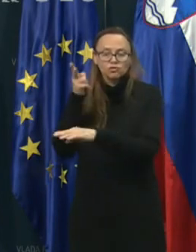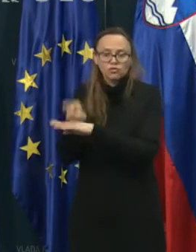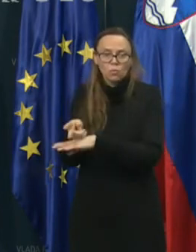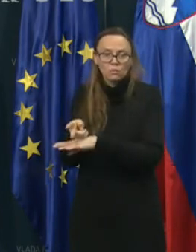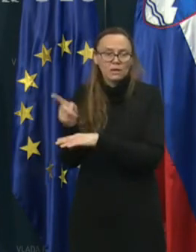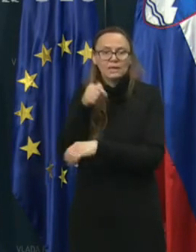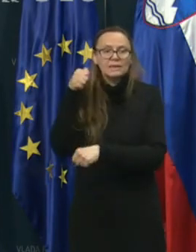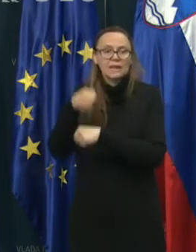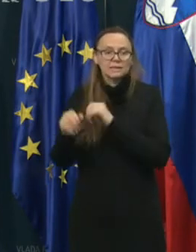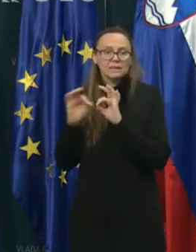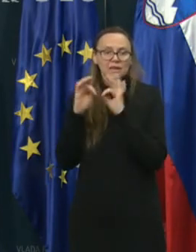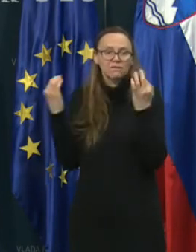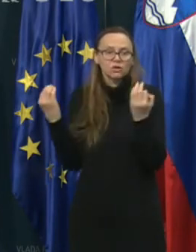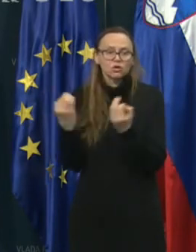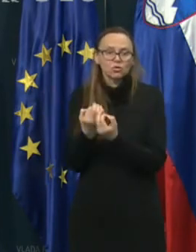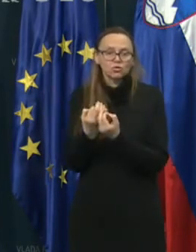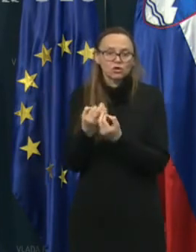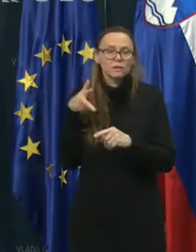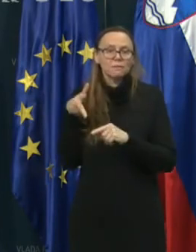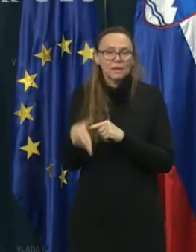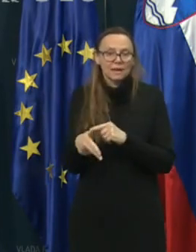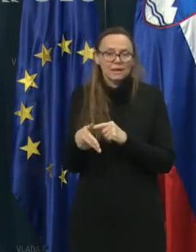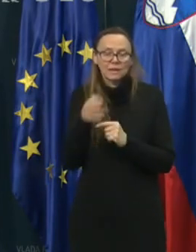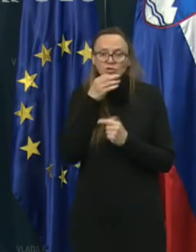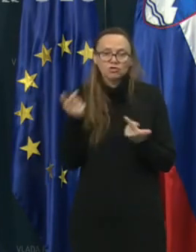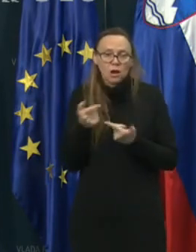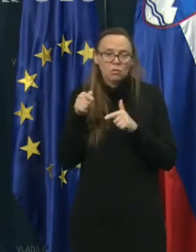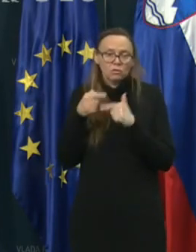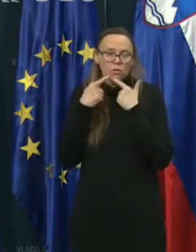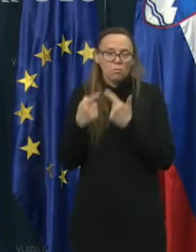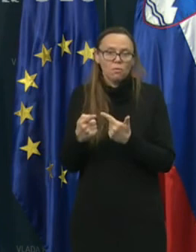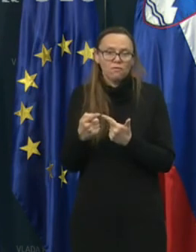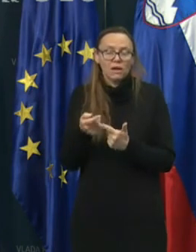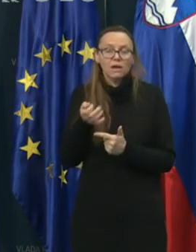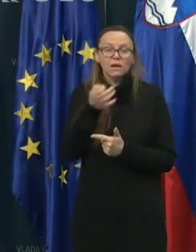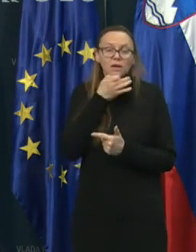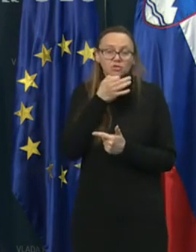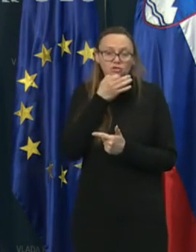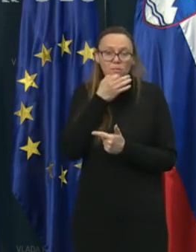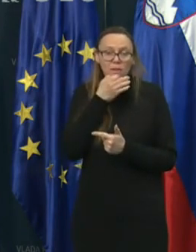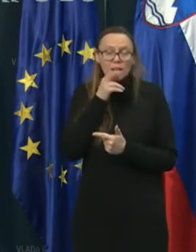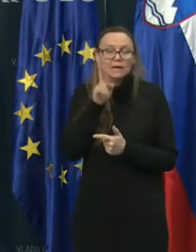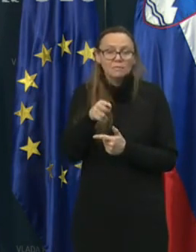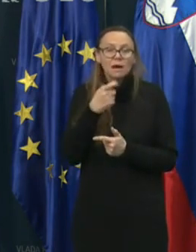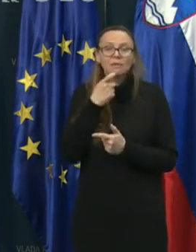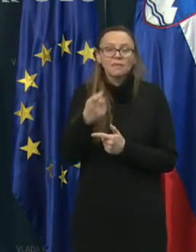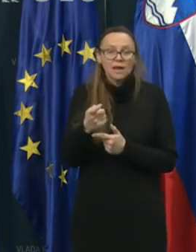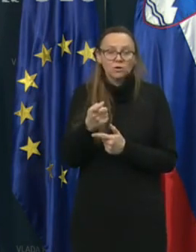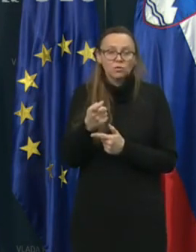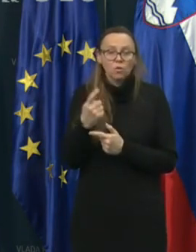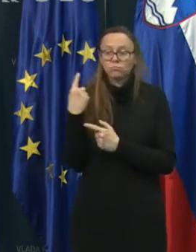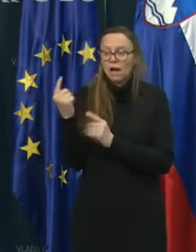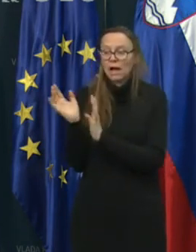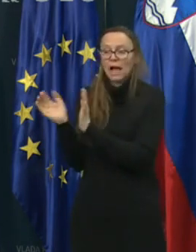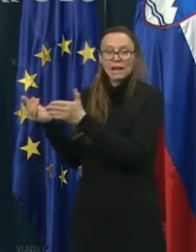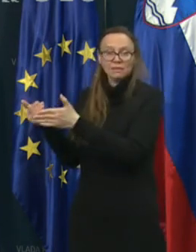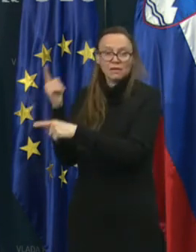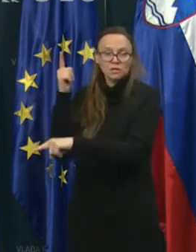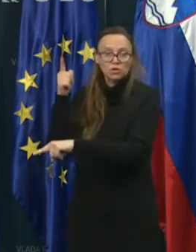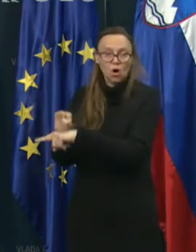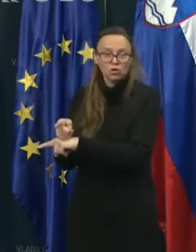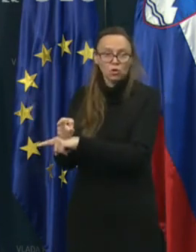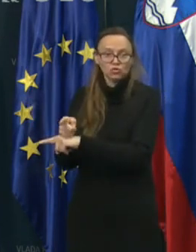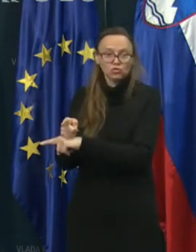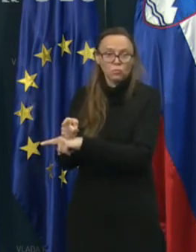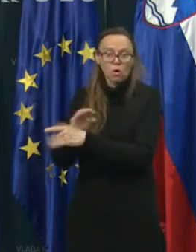v družini prekine, no, če smem tako reči. Če pa ima nekdo karantensko odločbo,